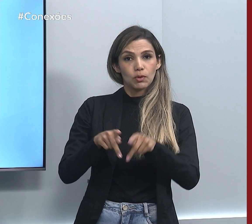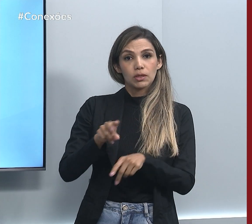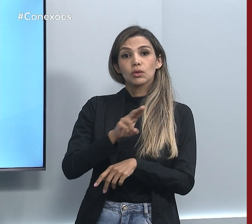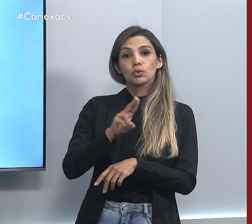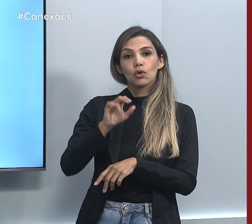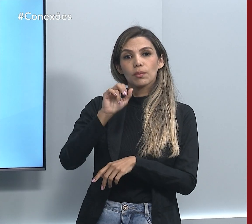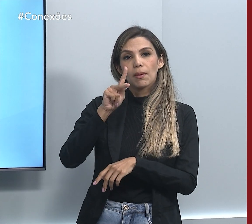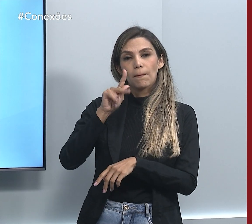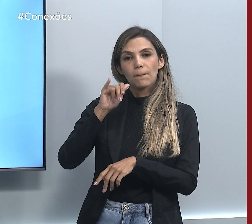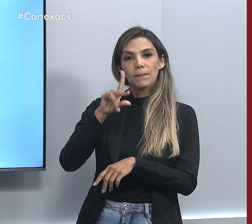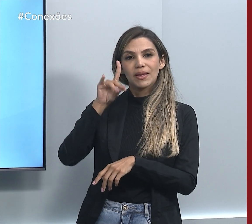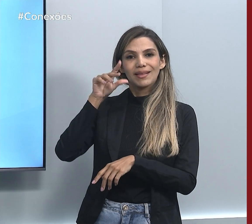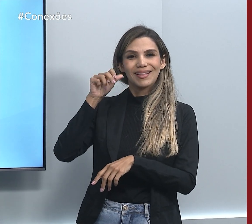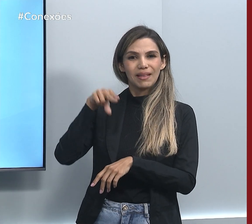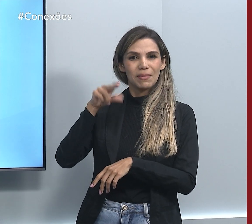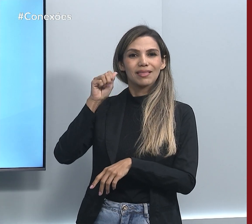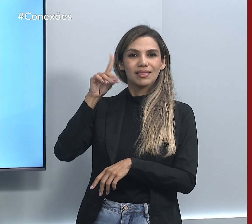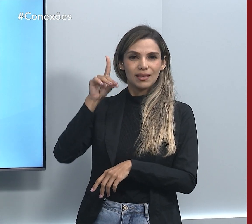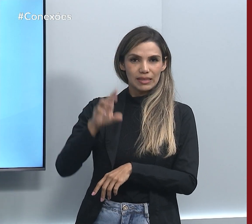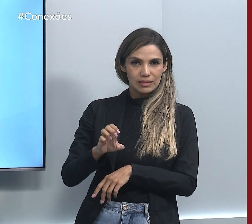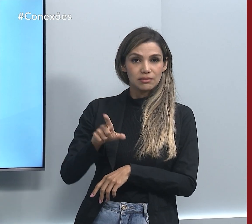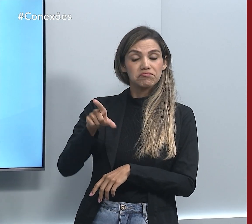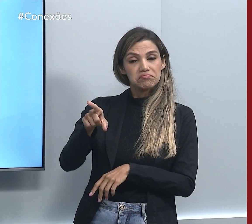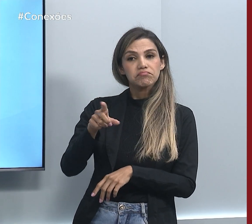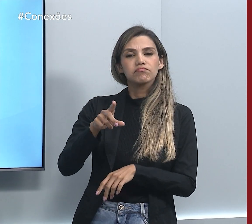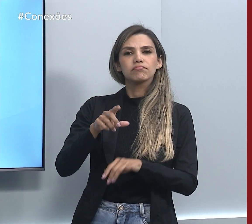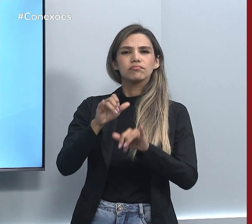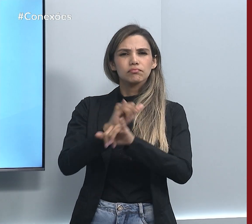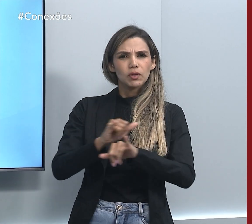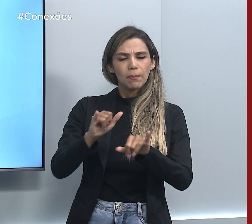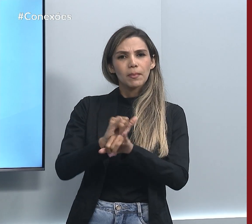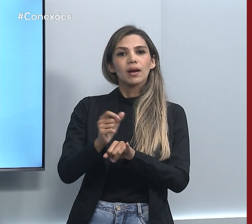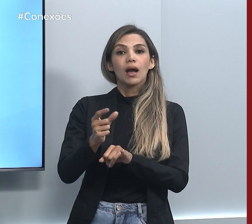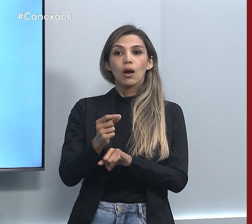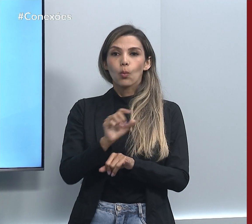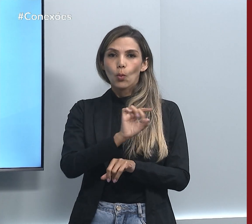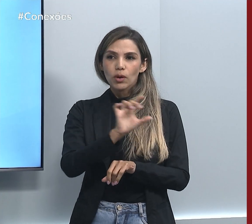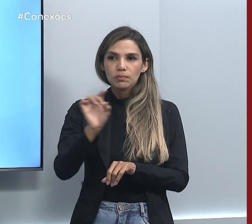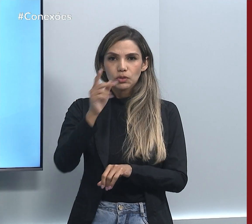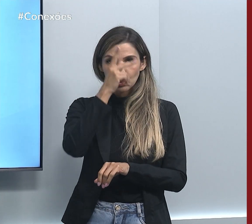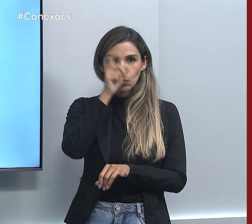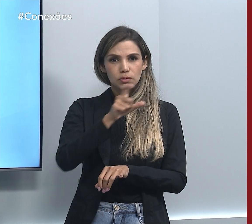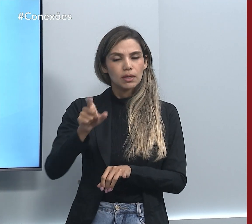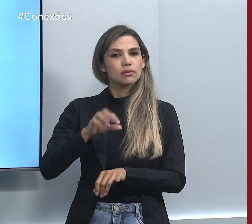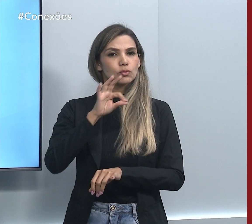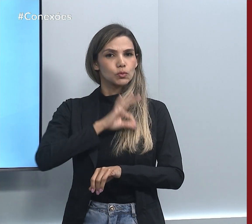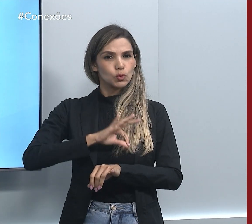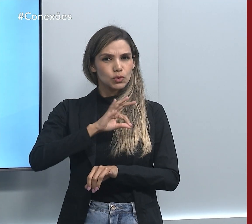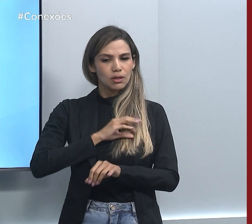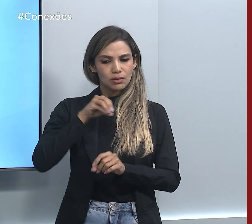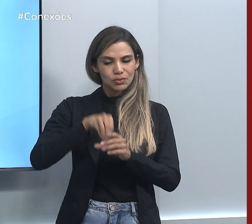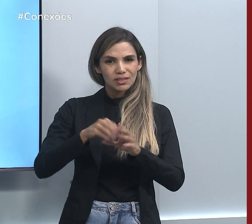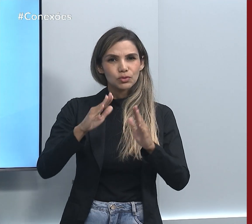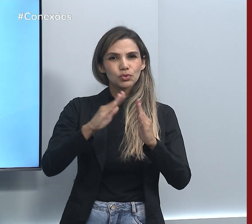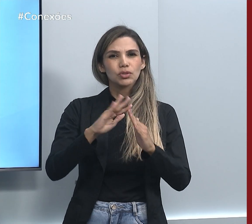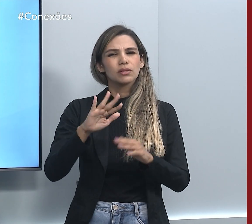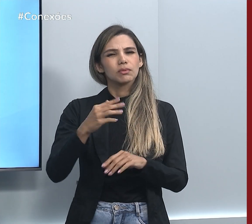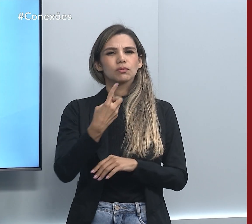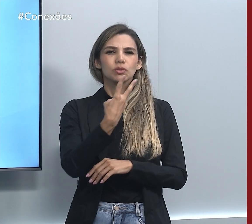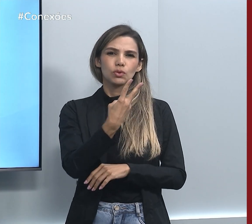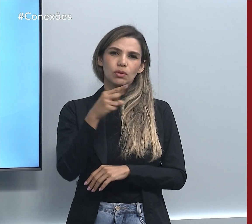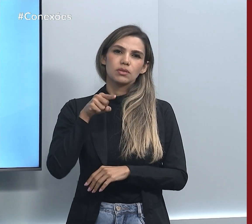contínua. De acordo com o levantamento, a renda por pessoa no domicílio alcançou R$